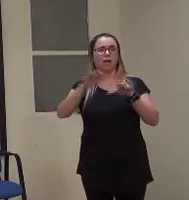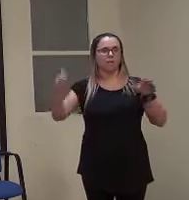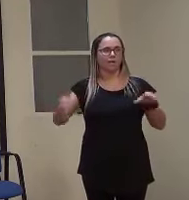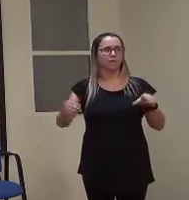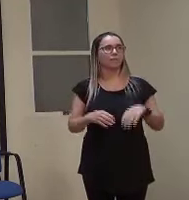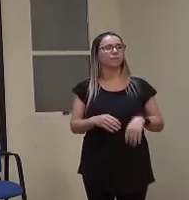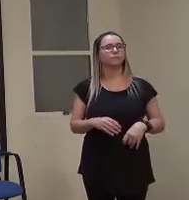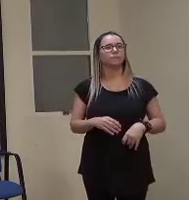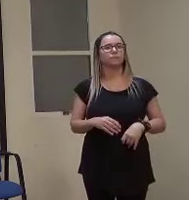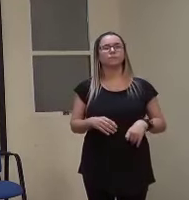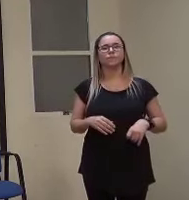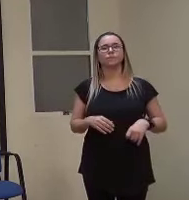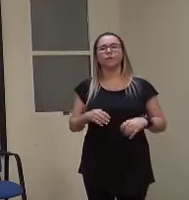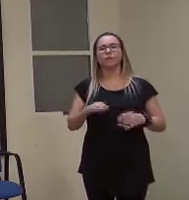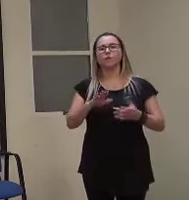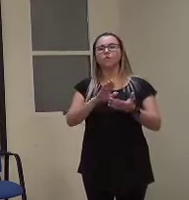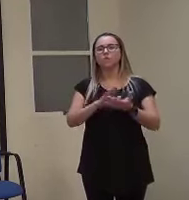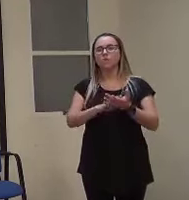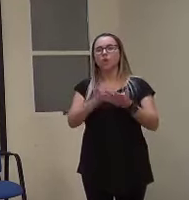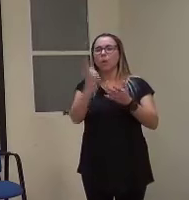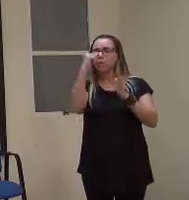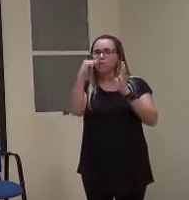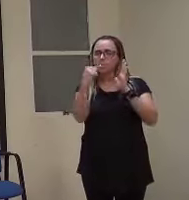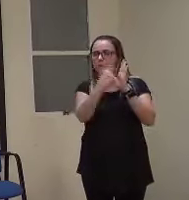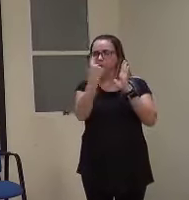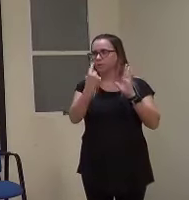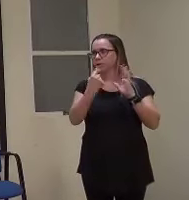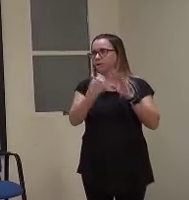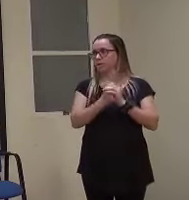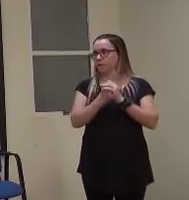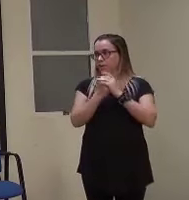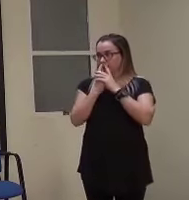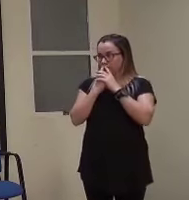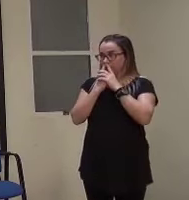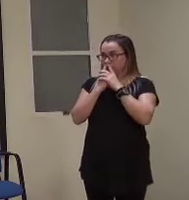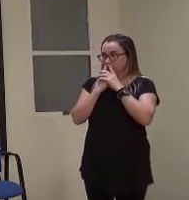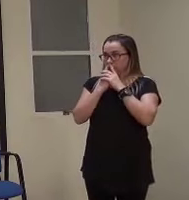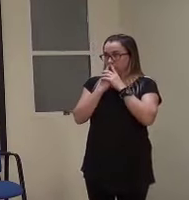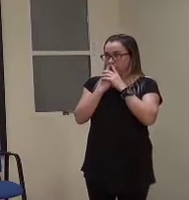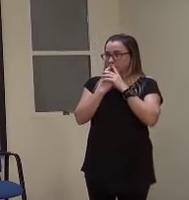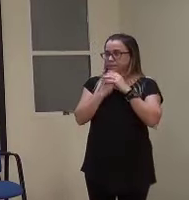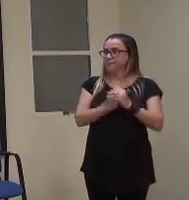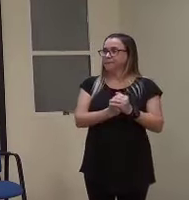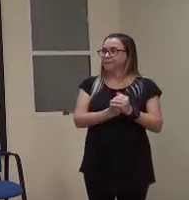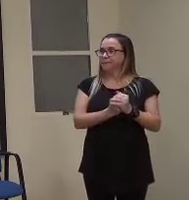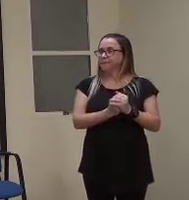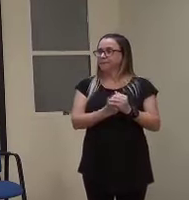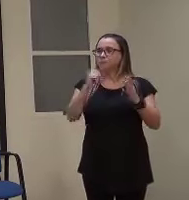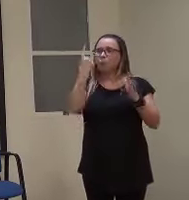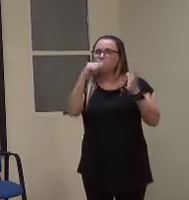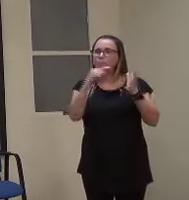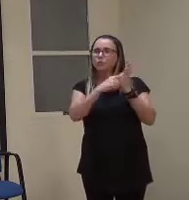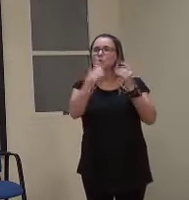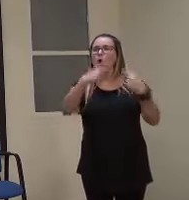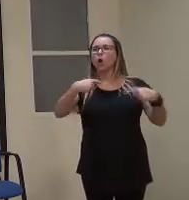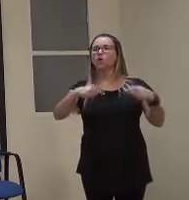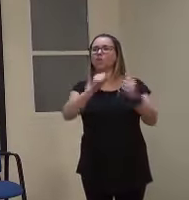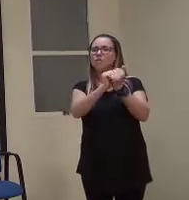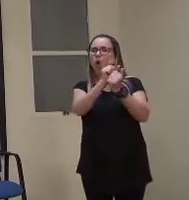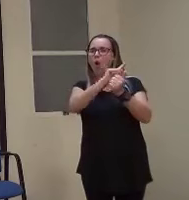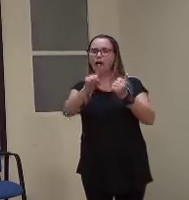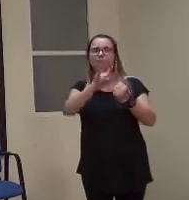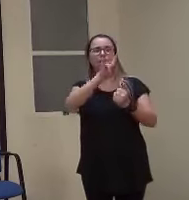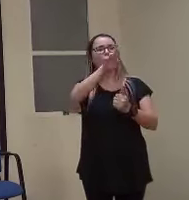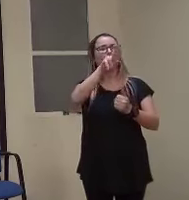que es respecto de un punto en relación a lo que no anda oriel